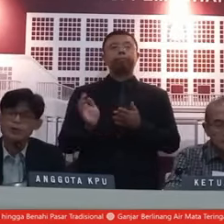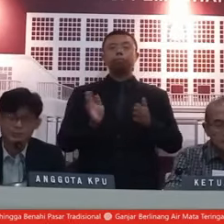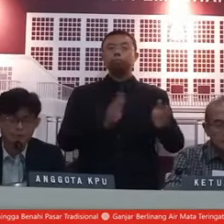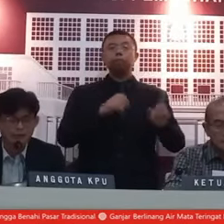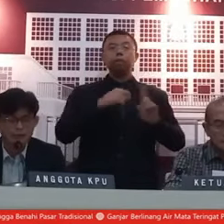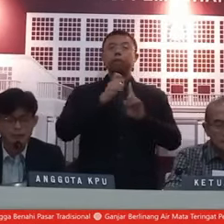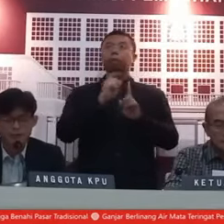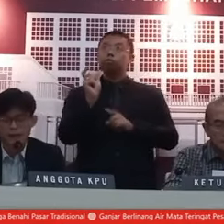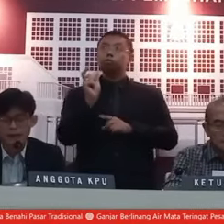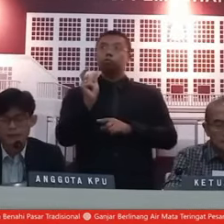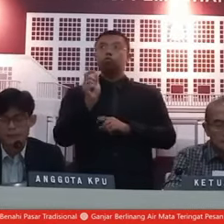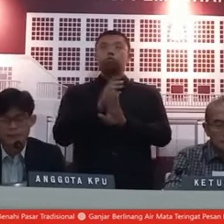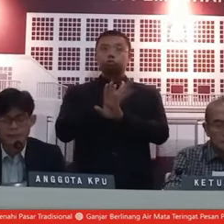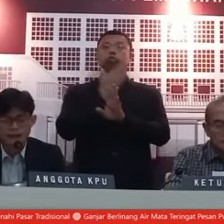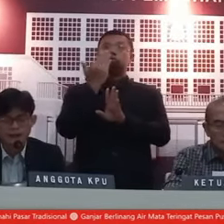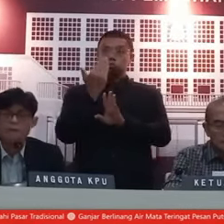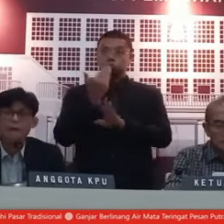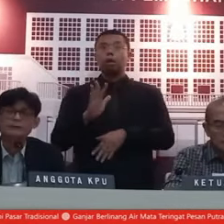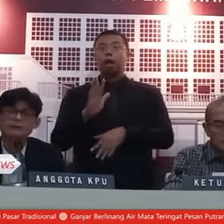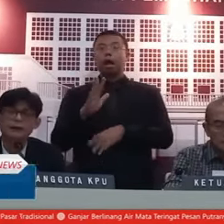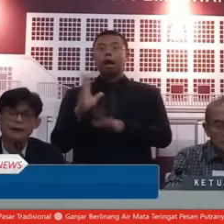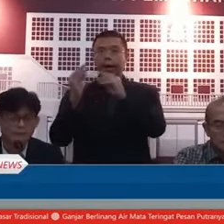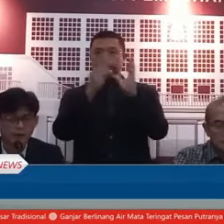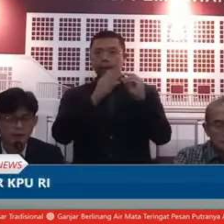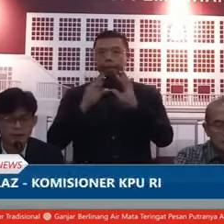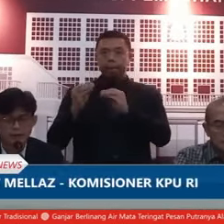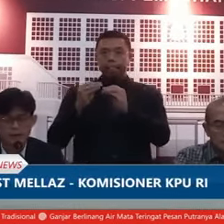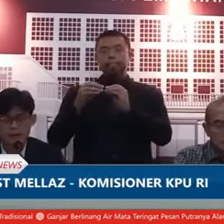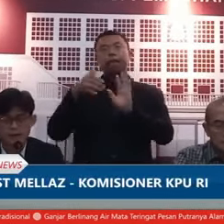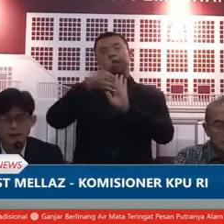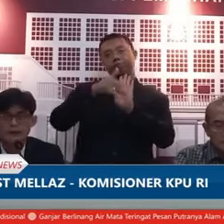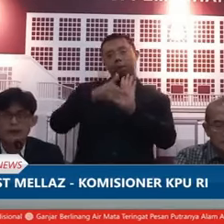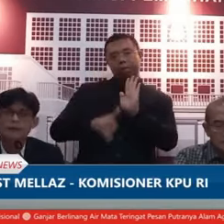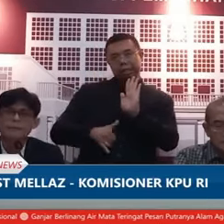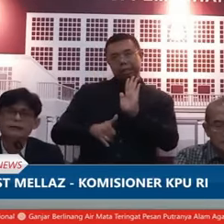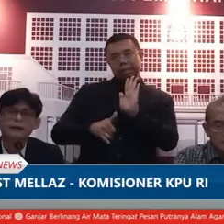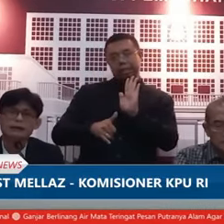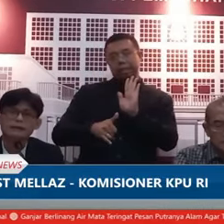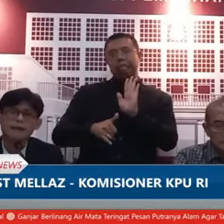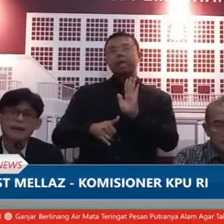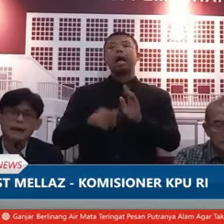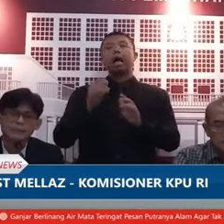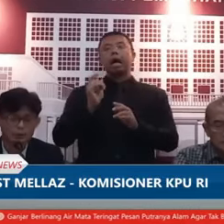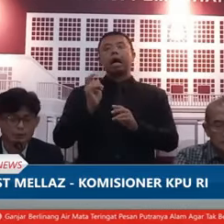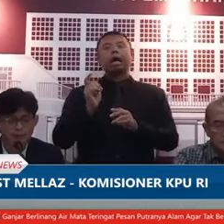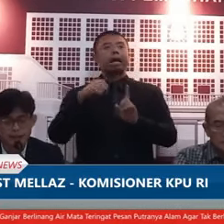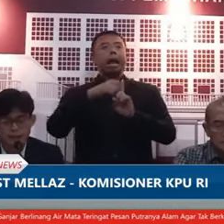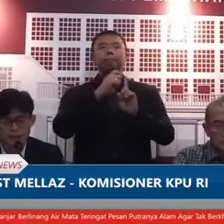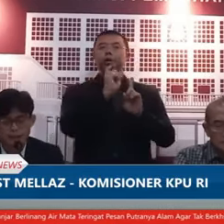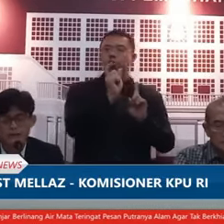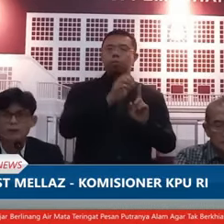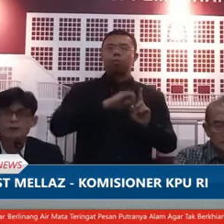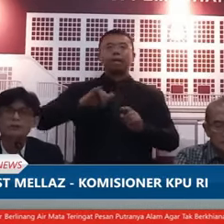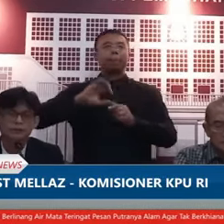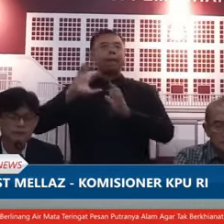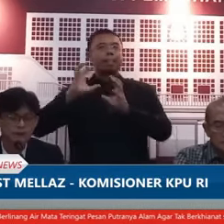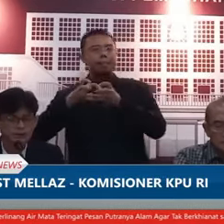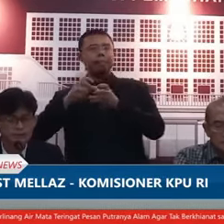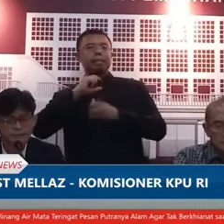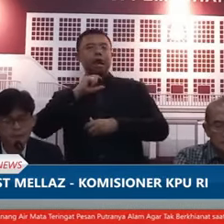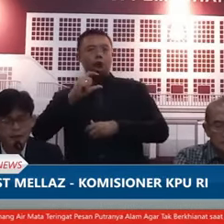KPU juga sebelumnya sudah menggelar beberapa rapat, baik evaluasi yang melibatkan antara KPU dengan tim